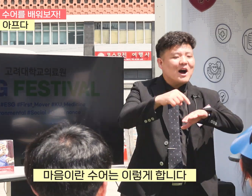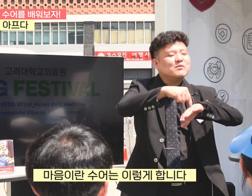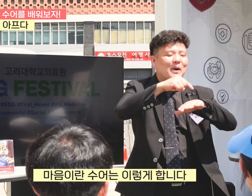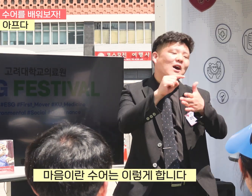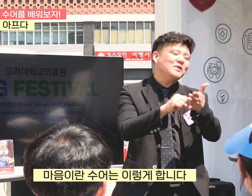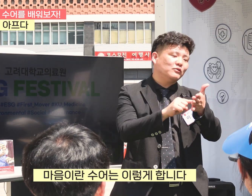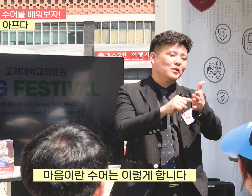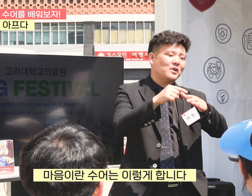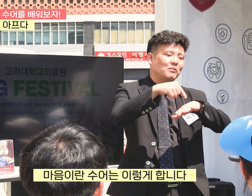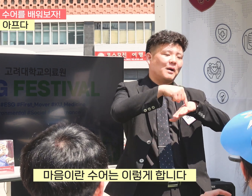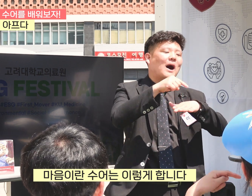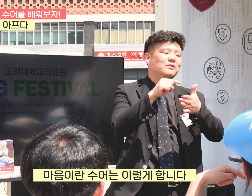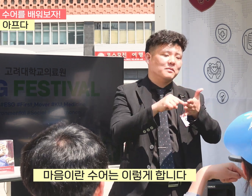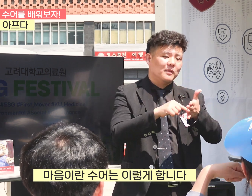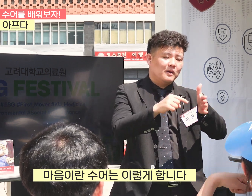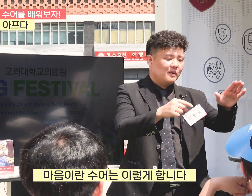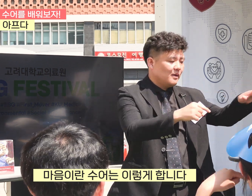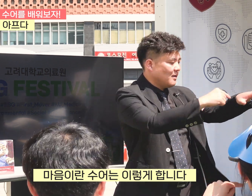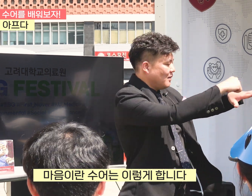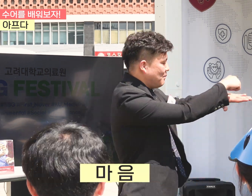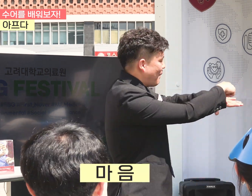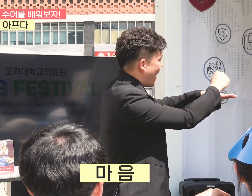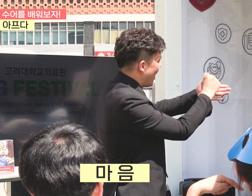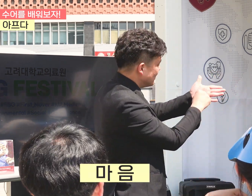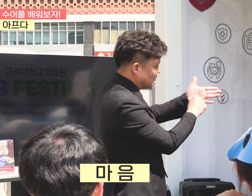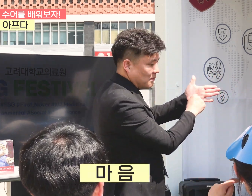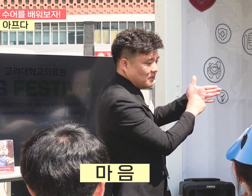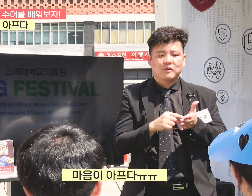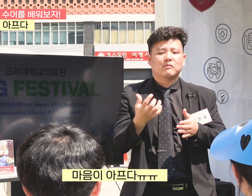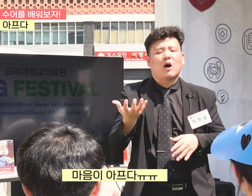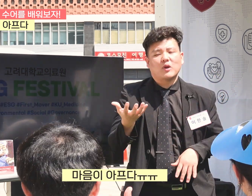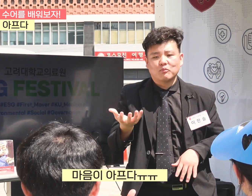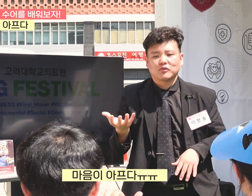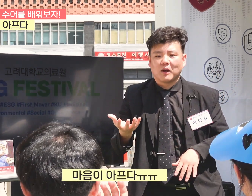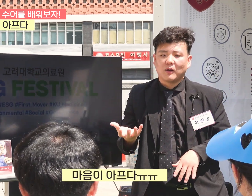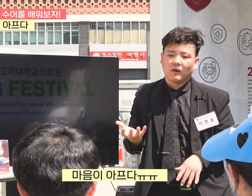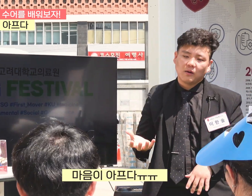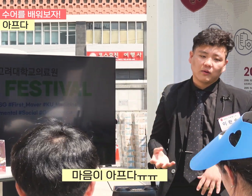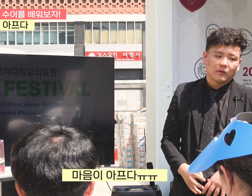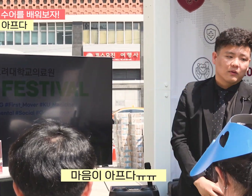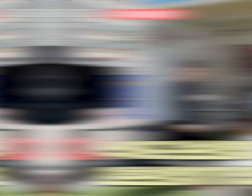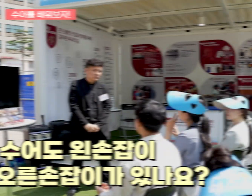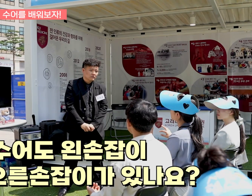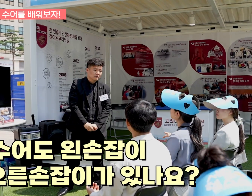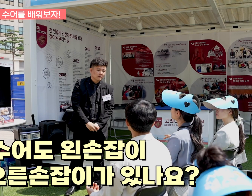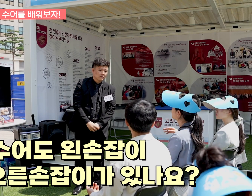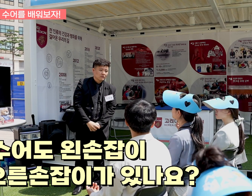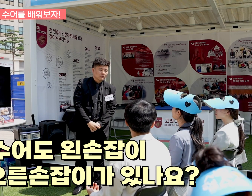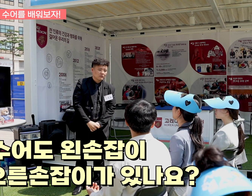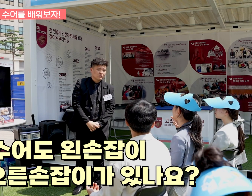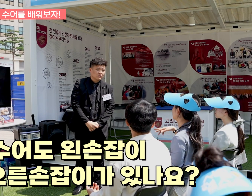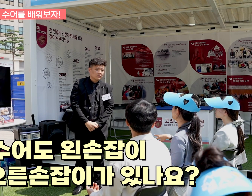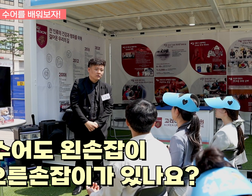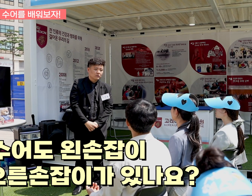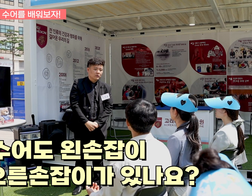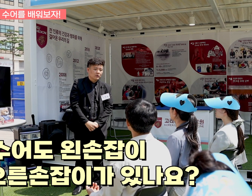마음은 마음이라는 수호 이렇게 합니다. 마음. 마음. 마음이 아프다. 마음이 아파도 왼손잡이, 오른손잡이 그런